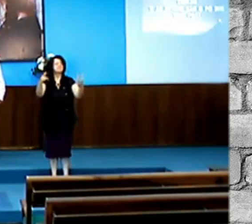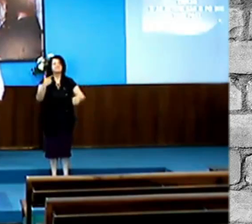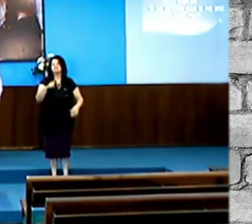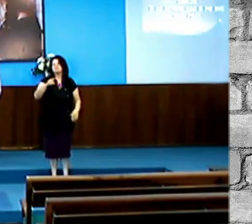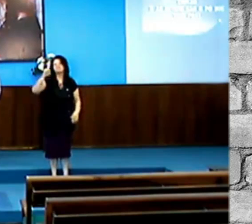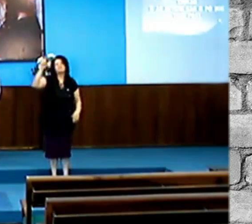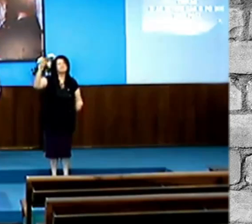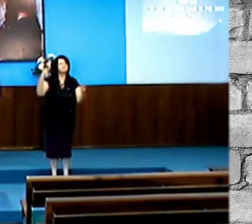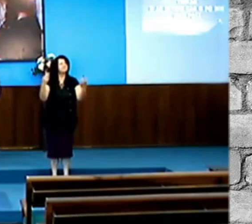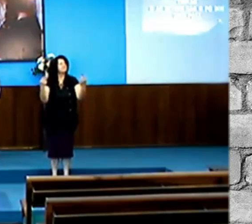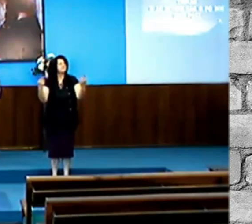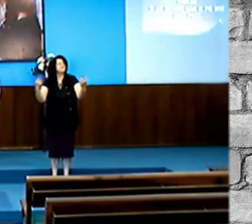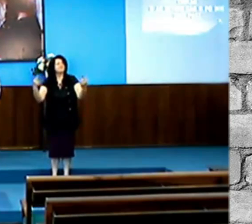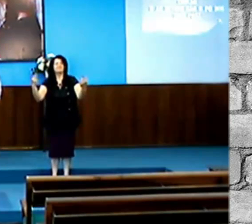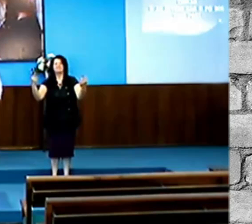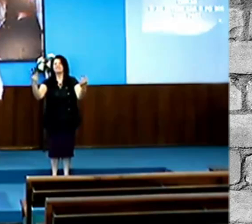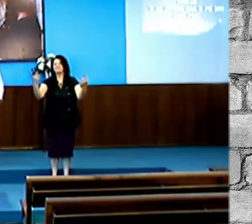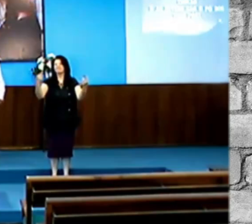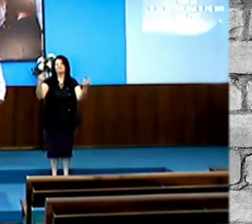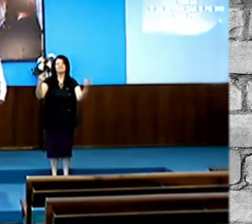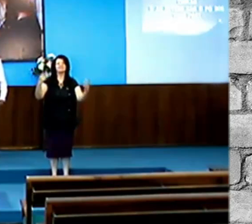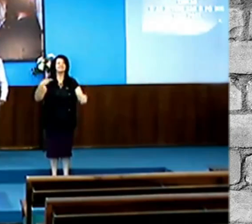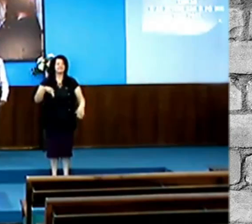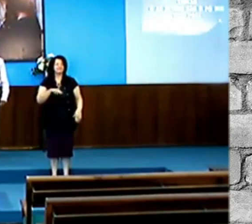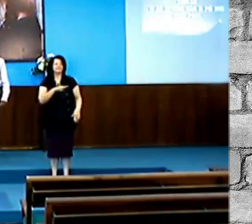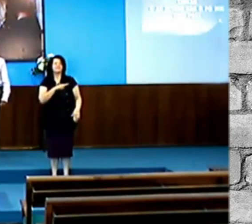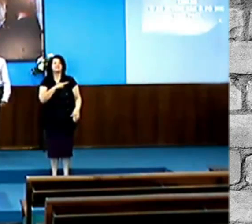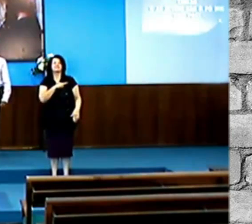incomparável. Senhor, tu